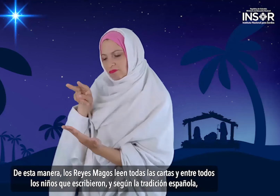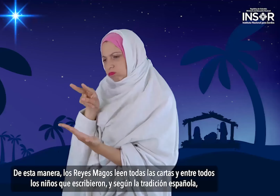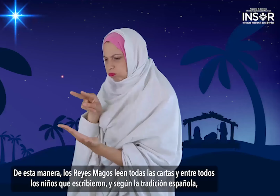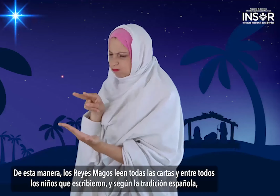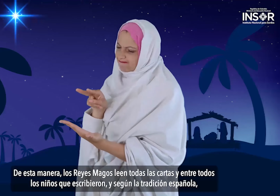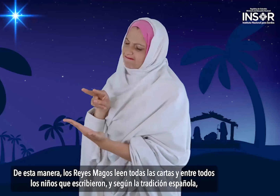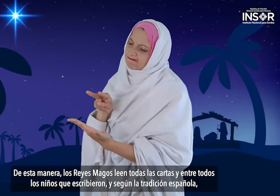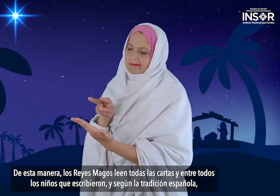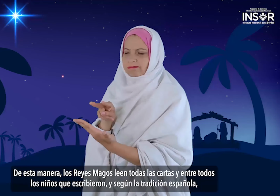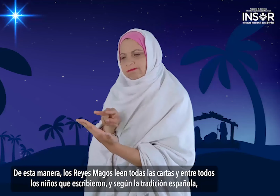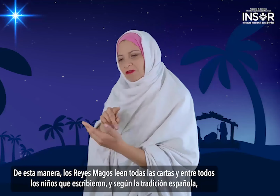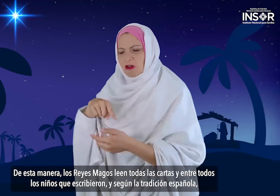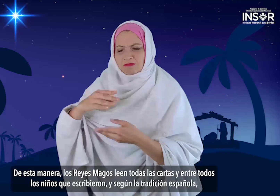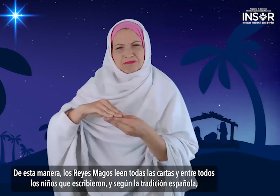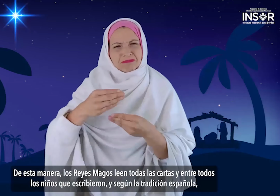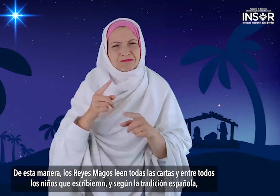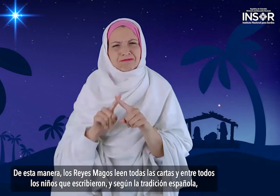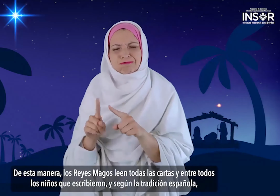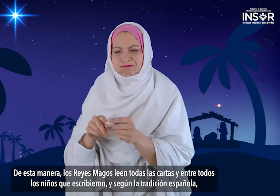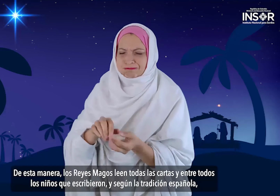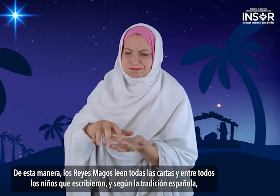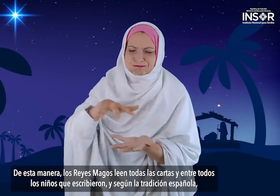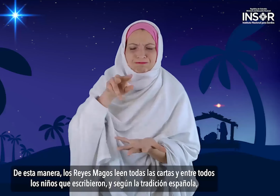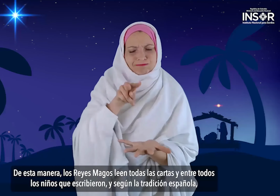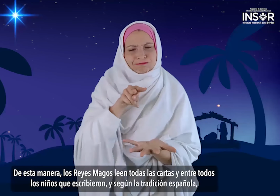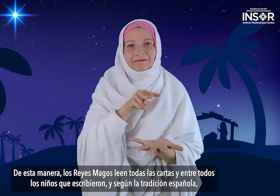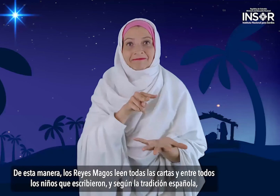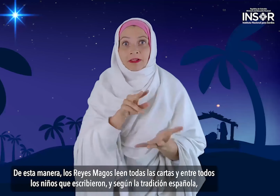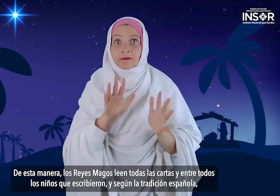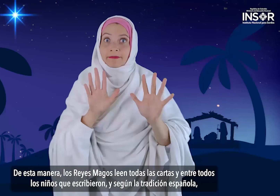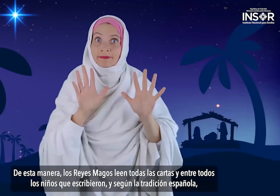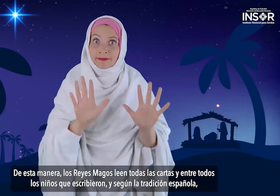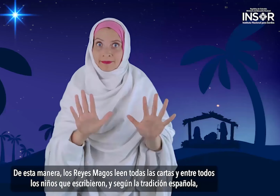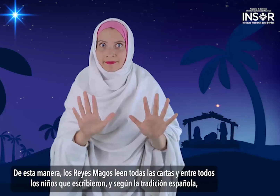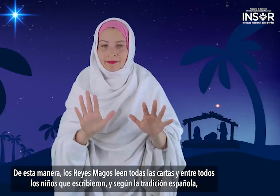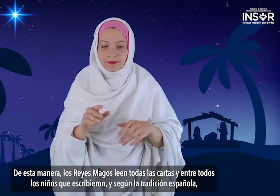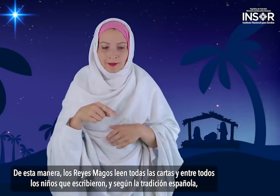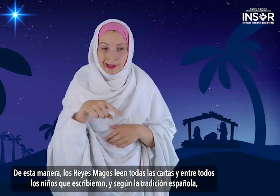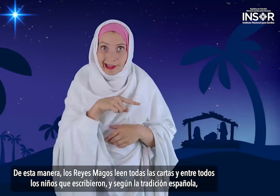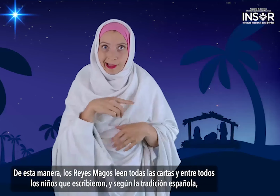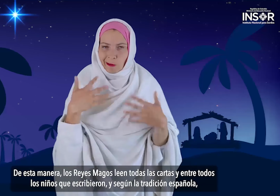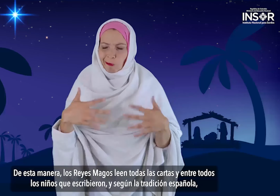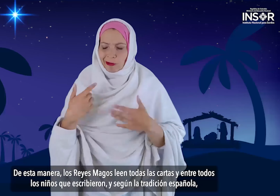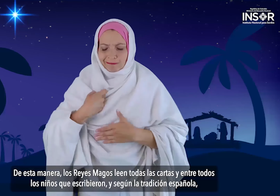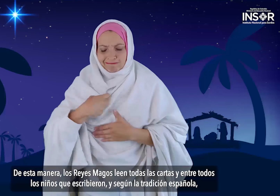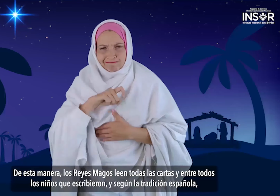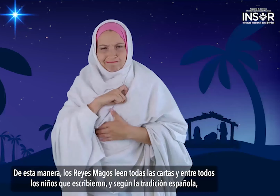Y entre todos los niños que escribieron y según la tradición española,